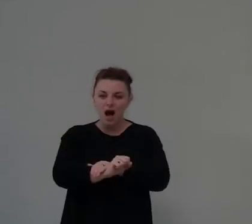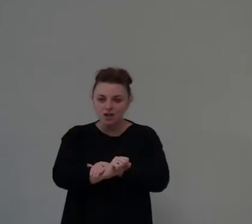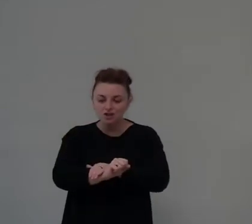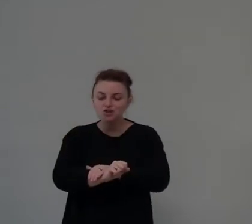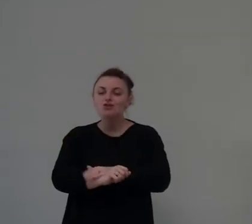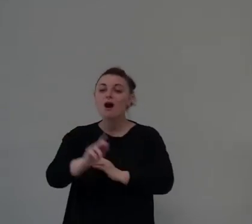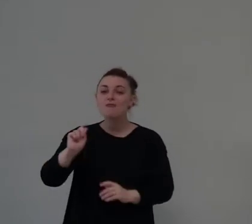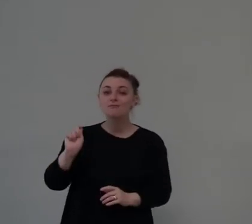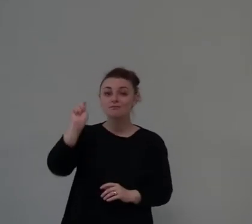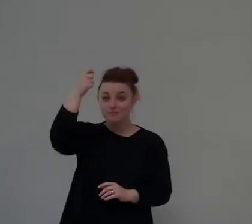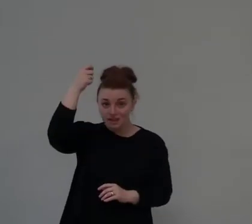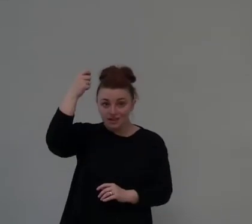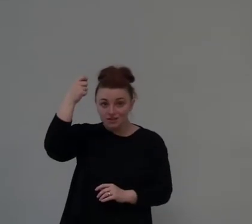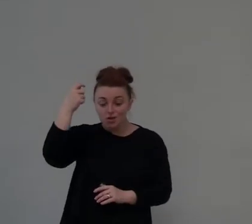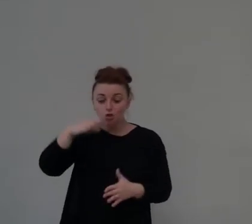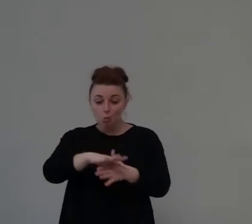l'andata